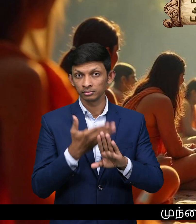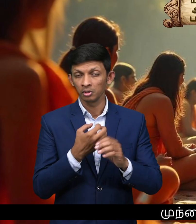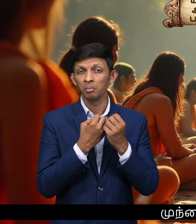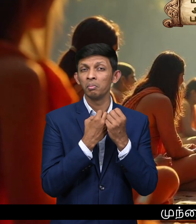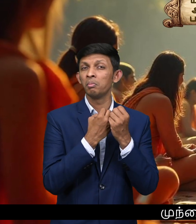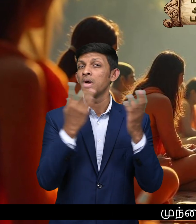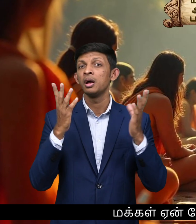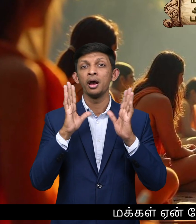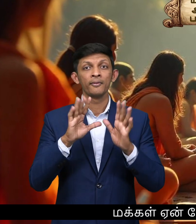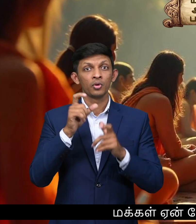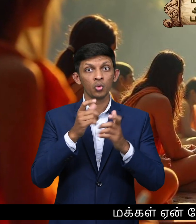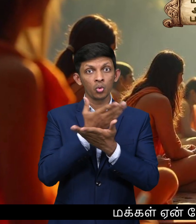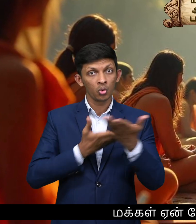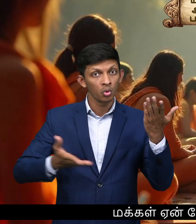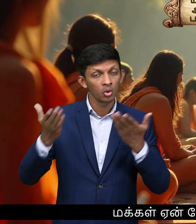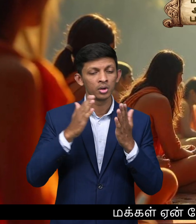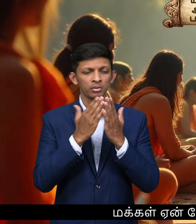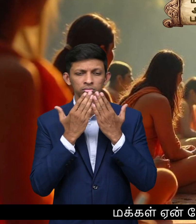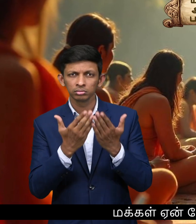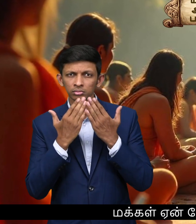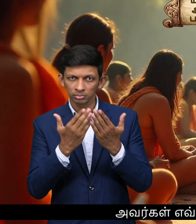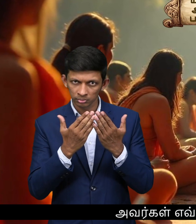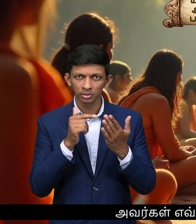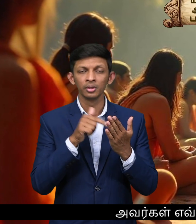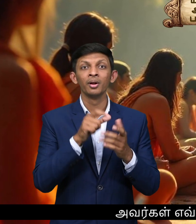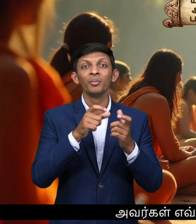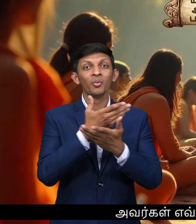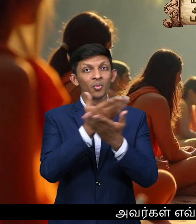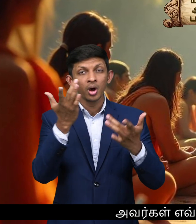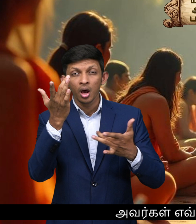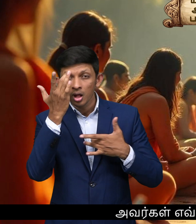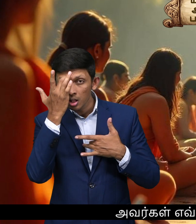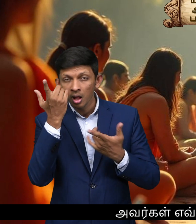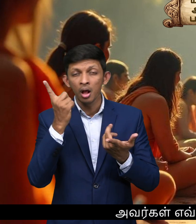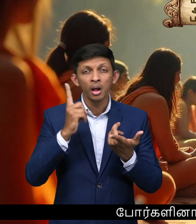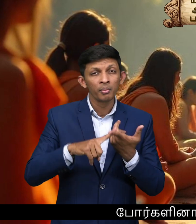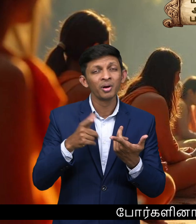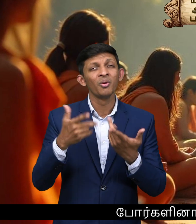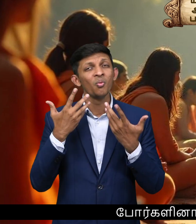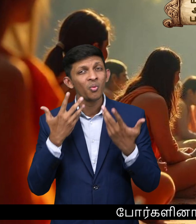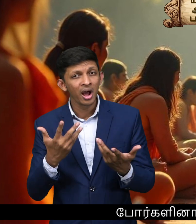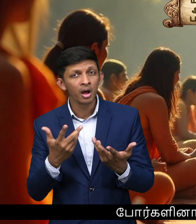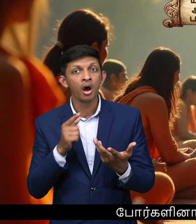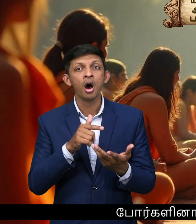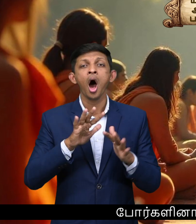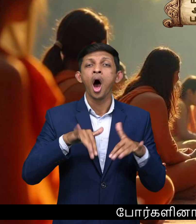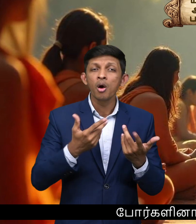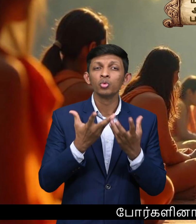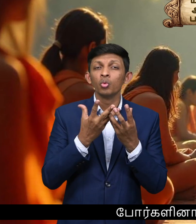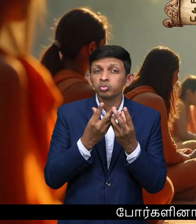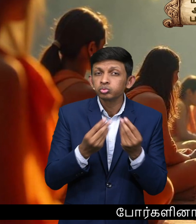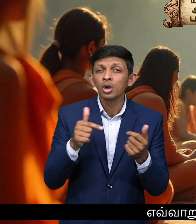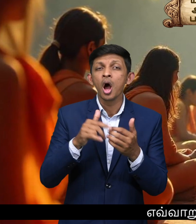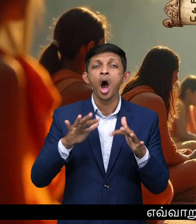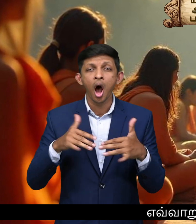முந்தைய காலங்களில் மக்கள் ஏன் நோய்வாய்ப்படுகிறார்கள், அவர்கள் எவ்வாறு குணமடைவார்கள், போர்களினால் ஏற்படும்